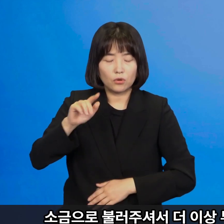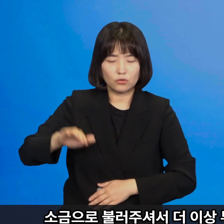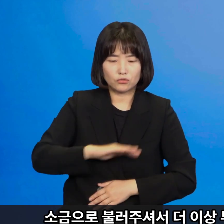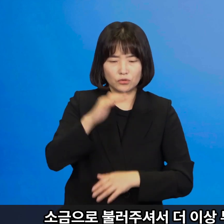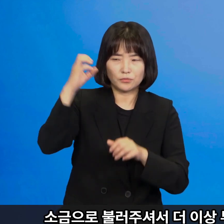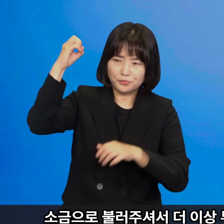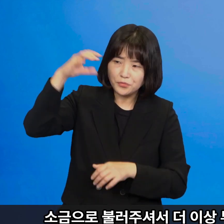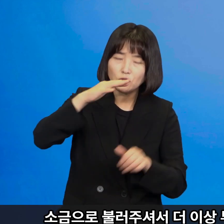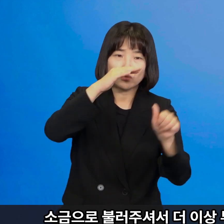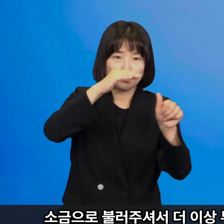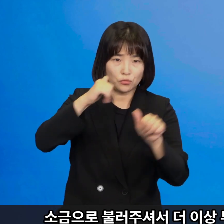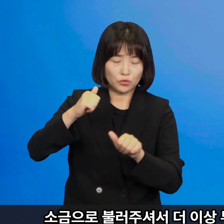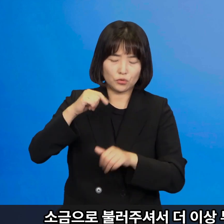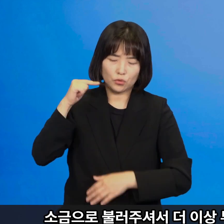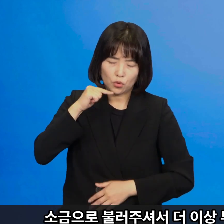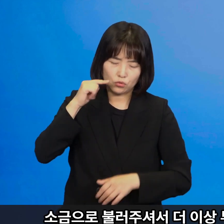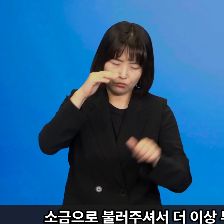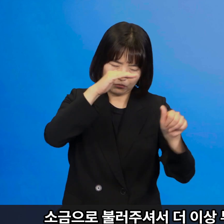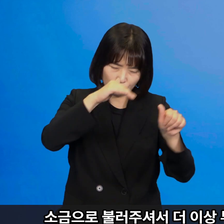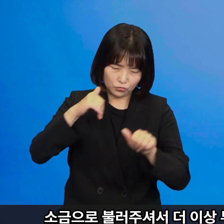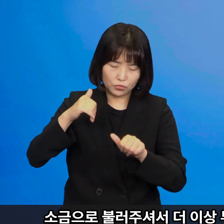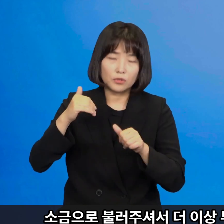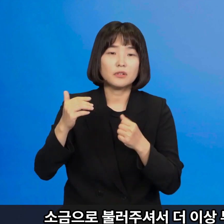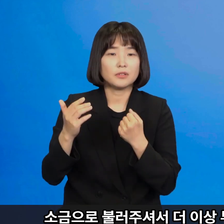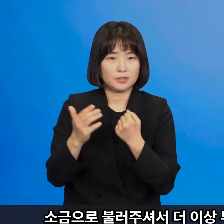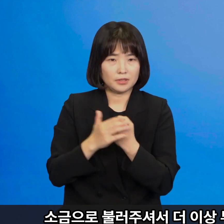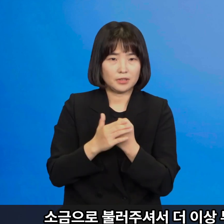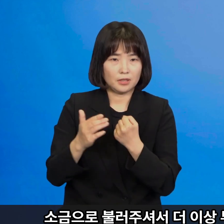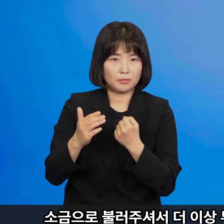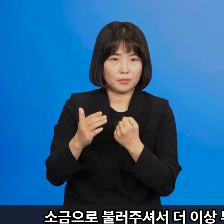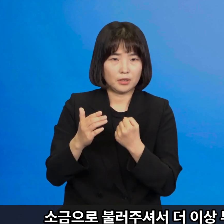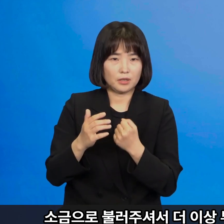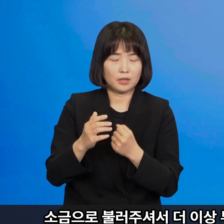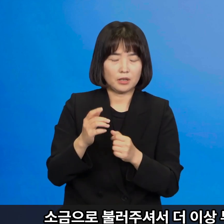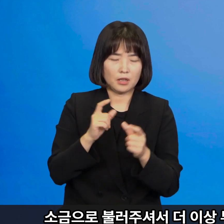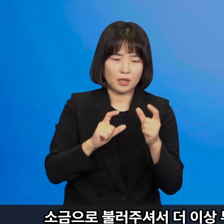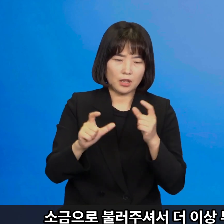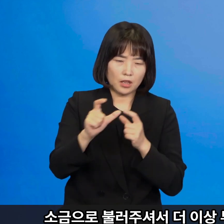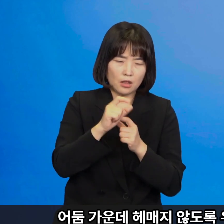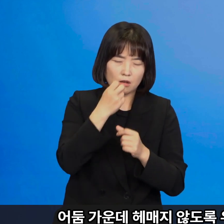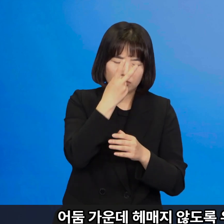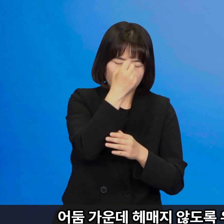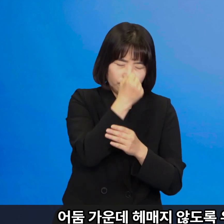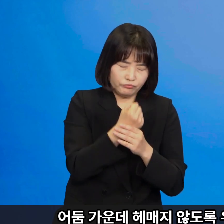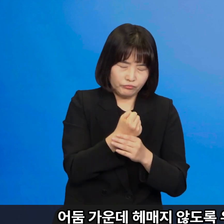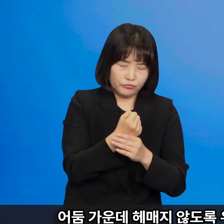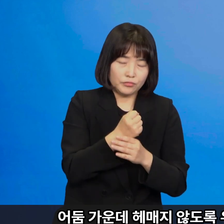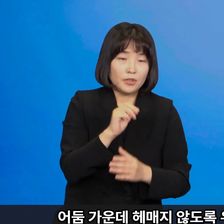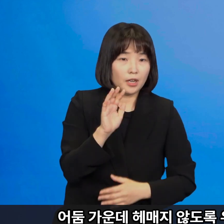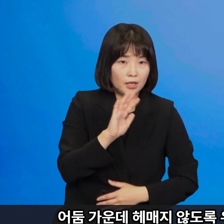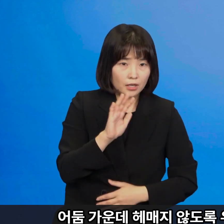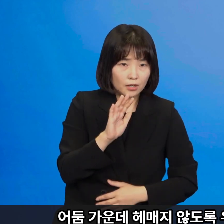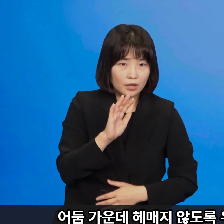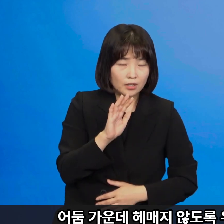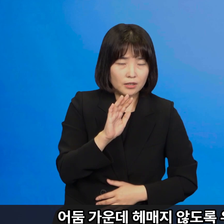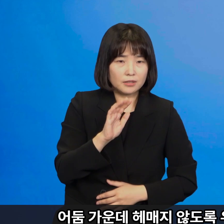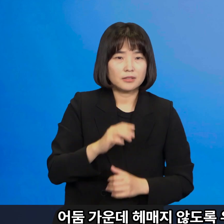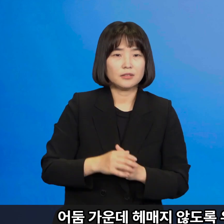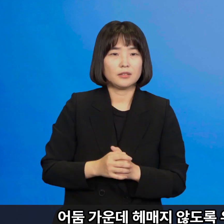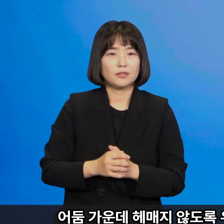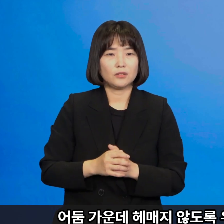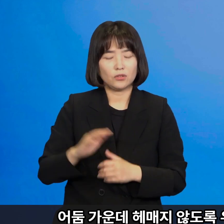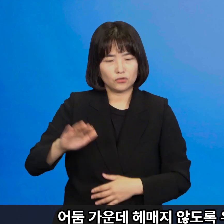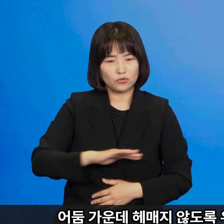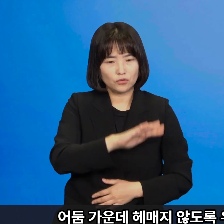부르셨고 소금으로 불러주셔서 더 이상 부패하지 아니하고 썩지 아니하며 어둠 가운데 헤매지 않도록